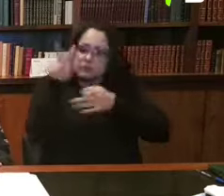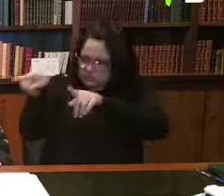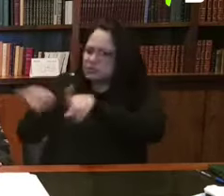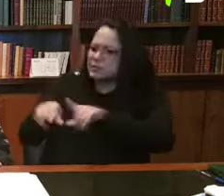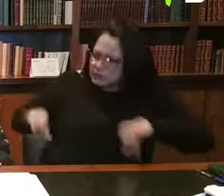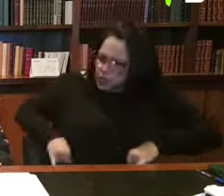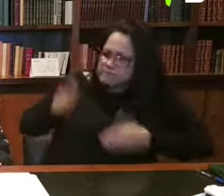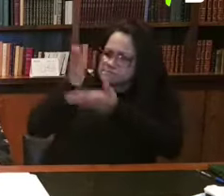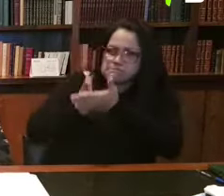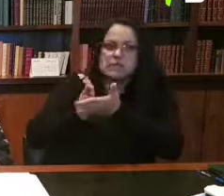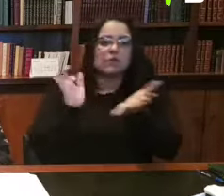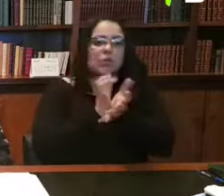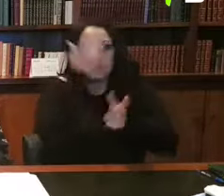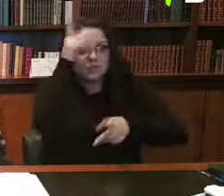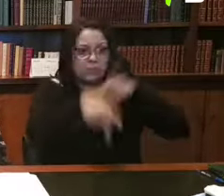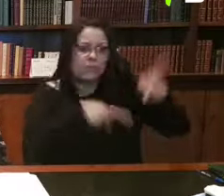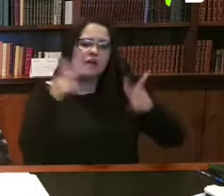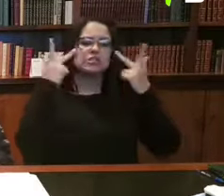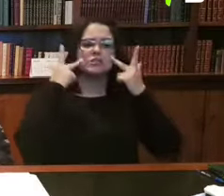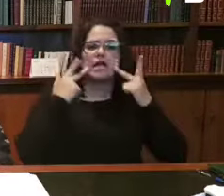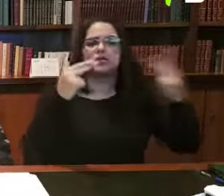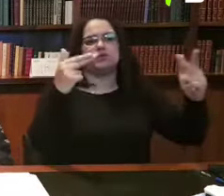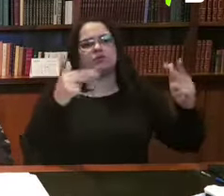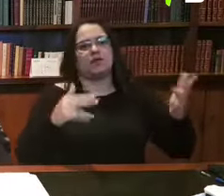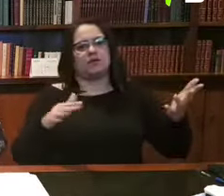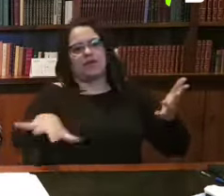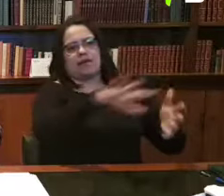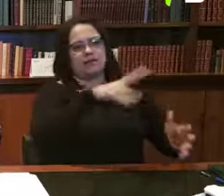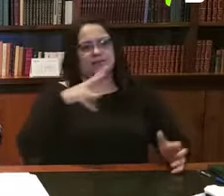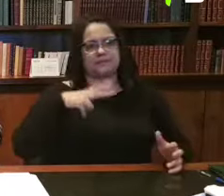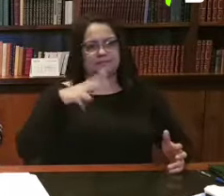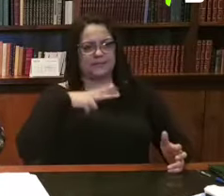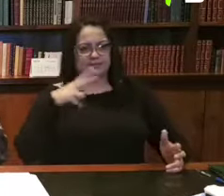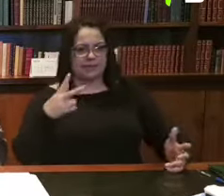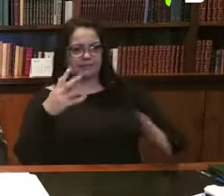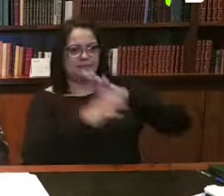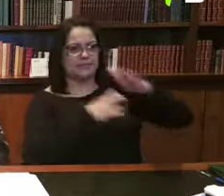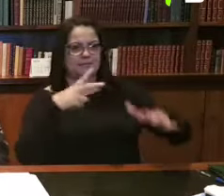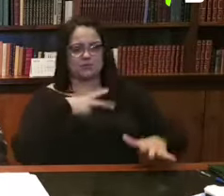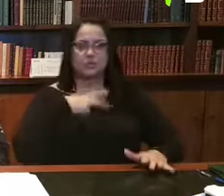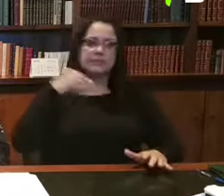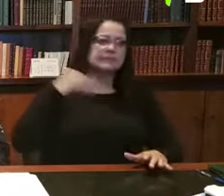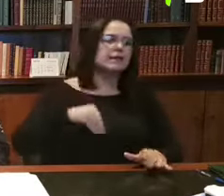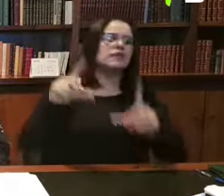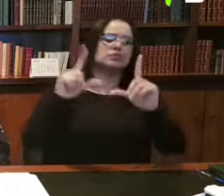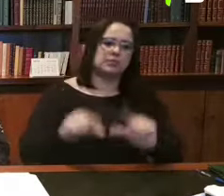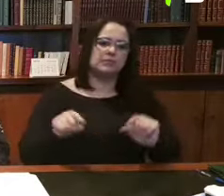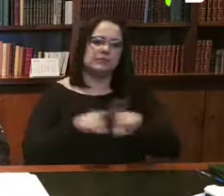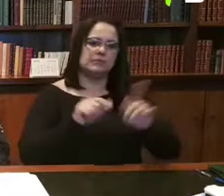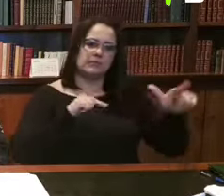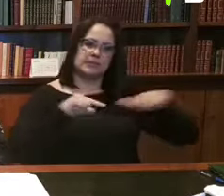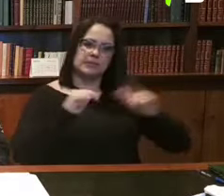acha que é natural da mesma forma que o setor privado a uma queda de salário da mesma forma que tem gente que perde o emprego